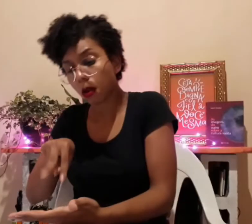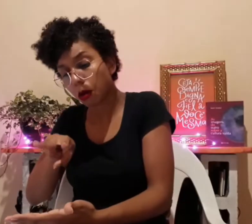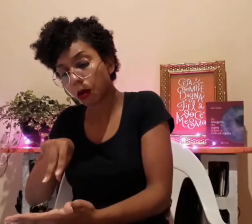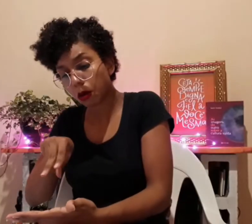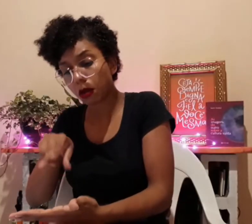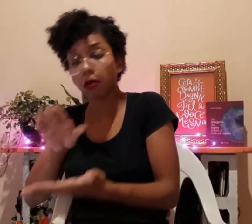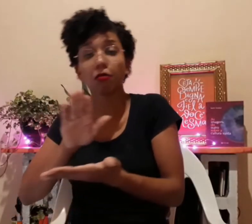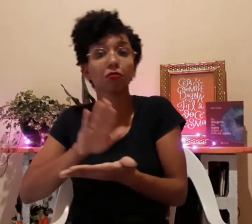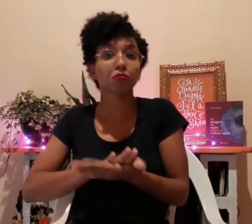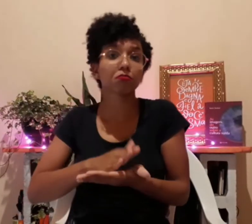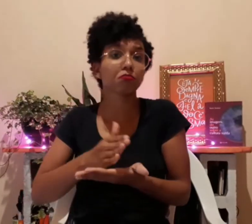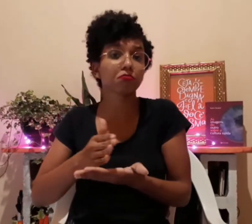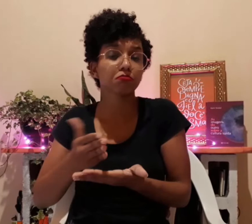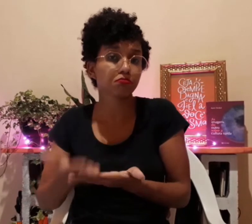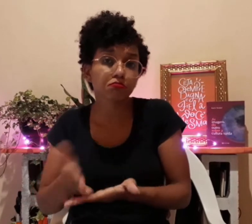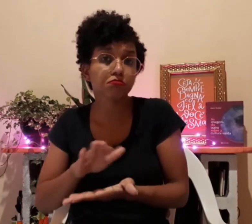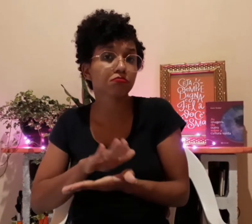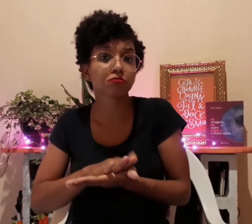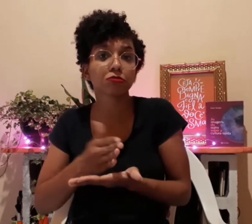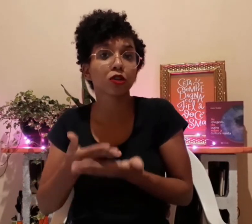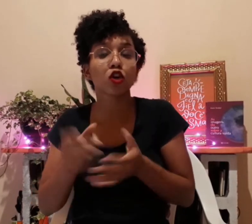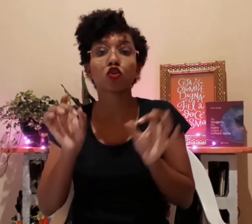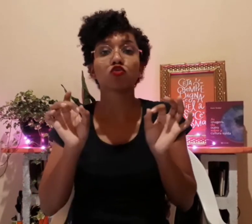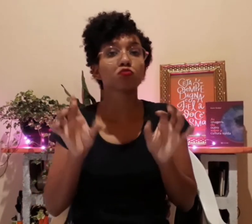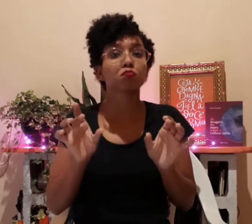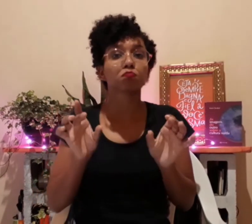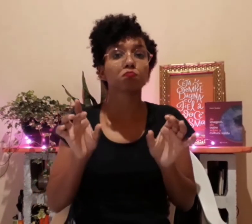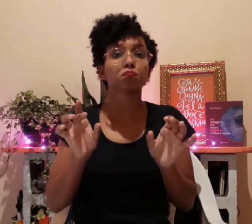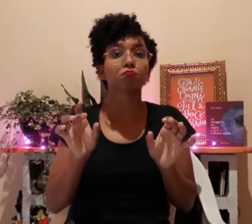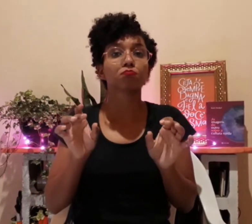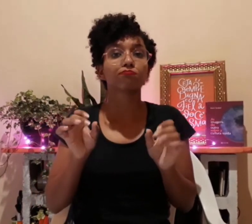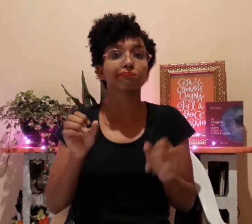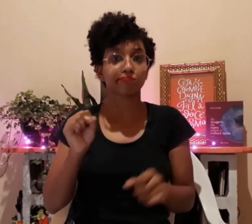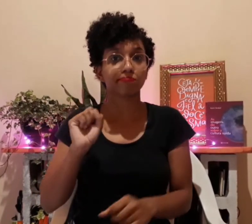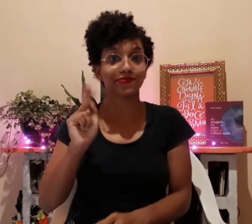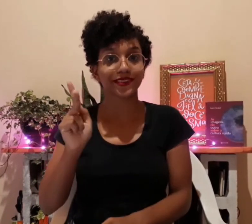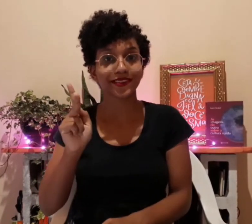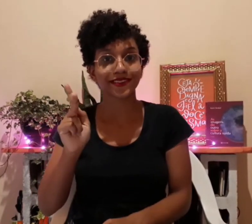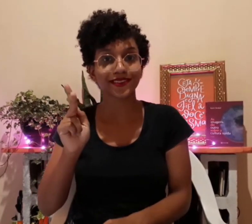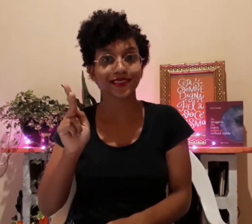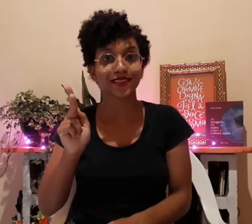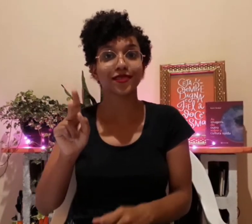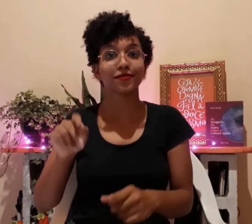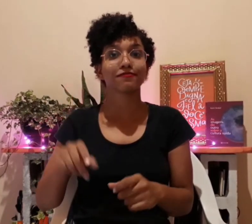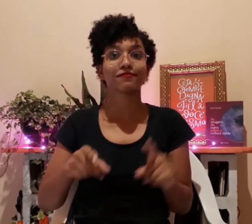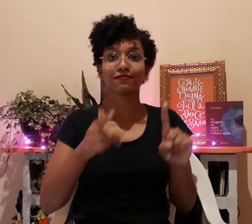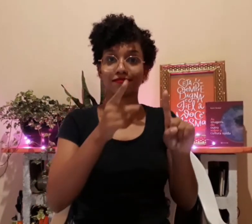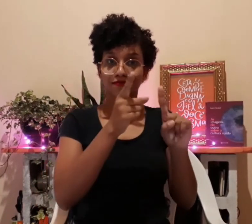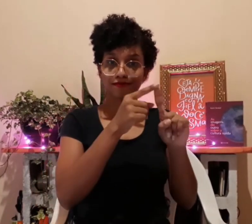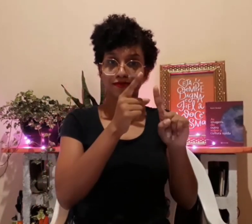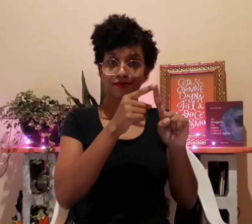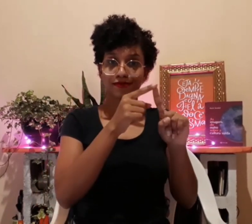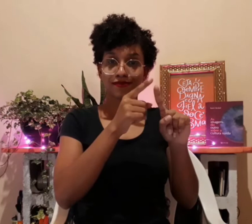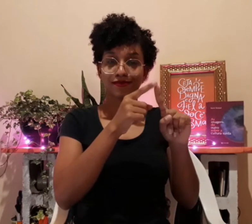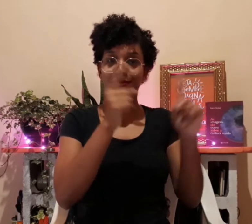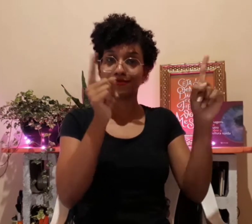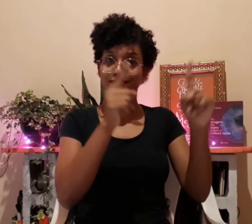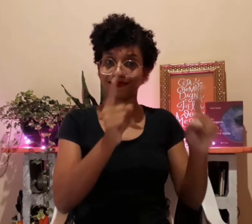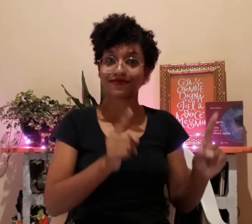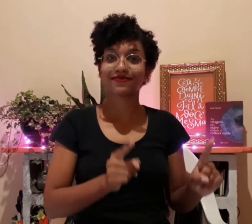O que eu li, eu interpreto e tá ok. Só. Ok? Entendido? Certo. Esse foi o